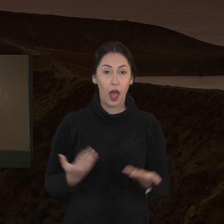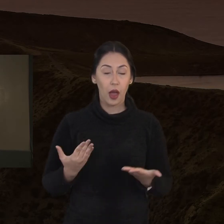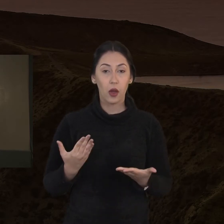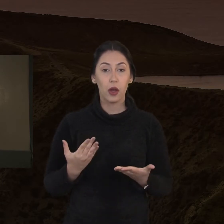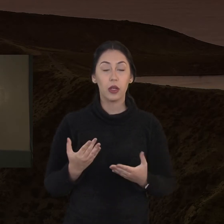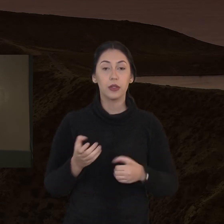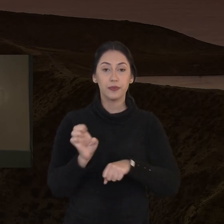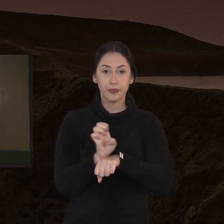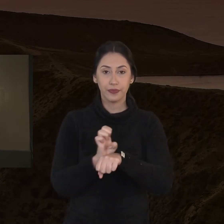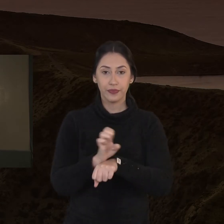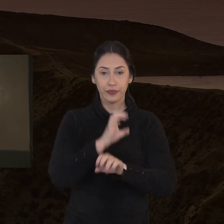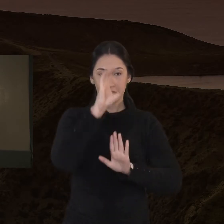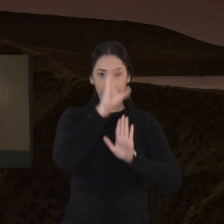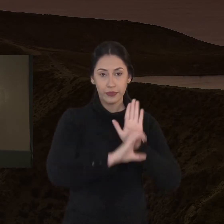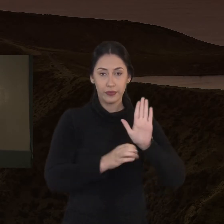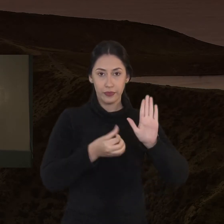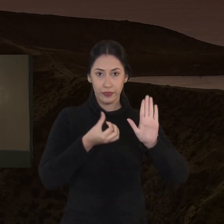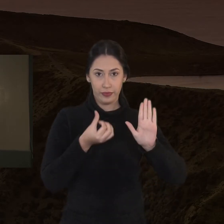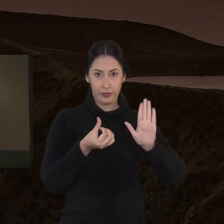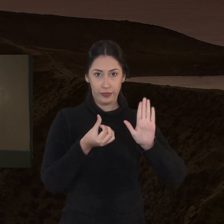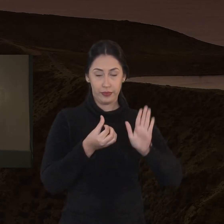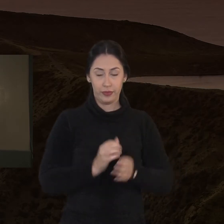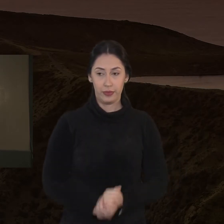efésios capítulo 6